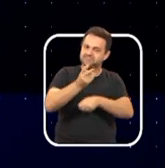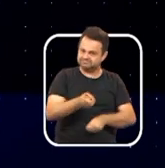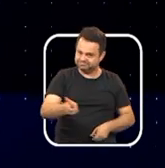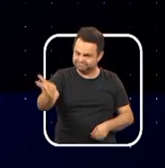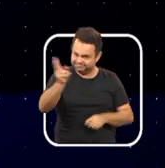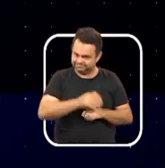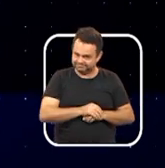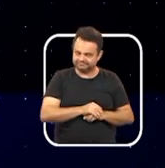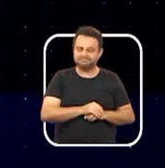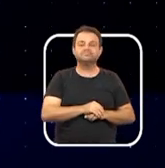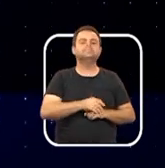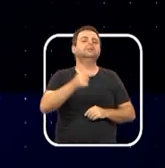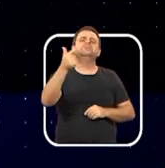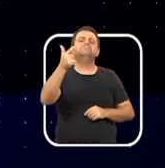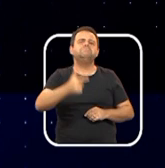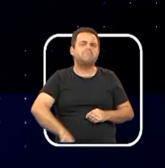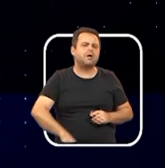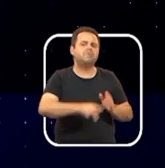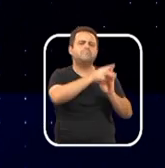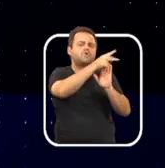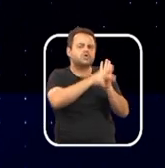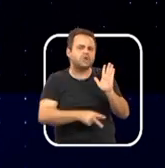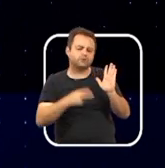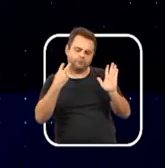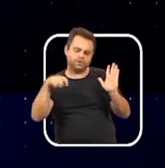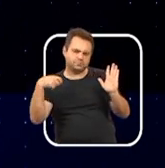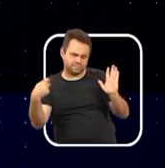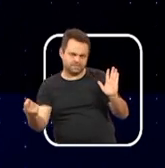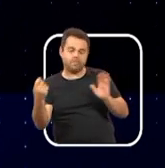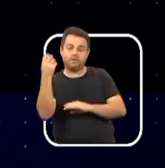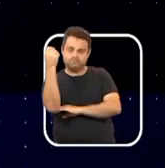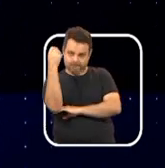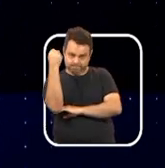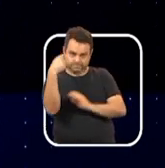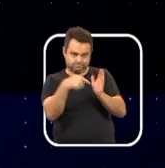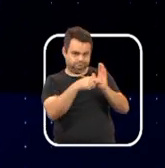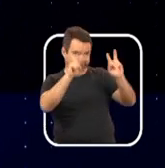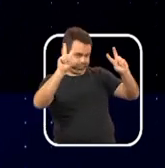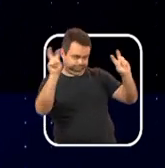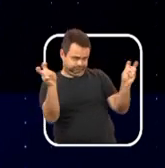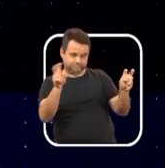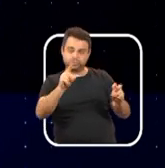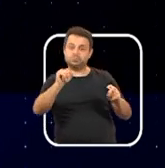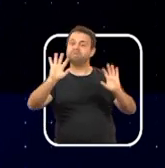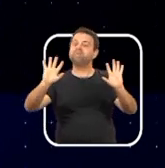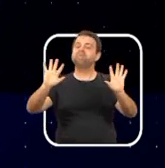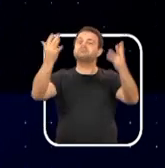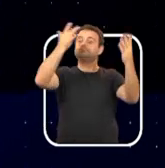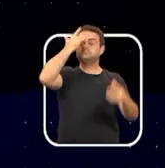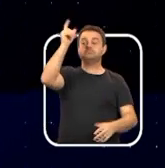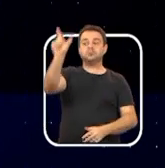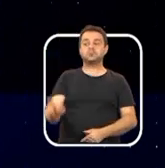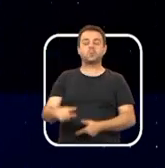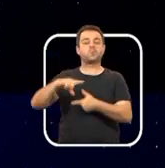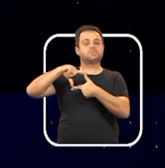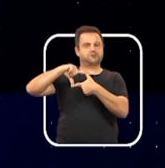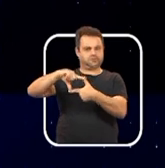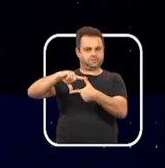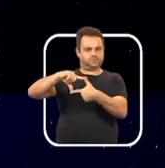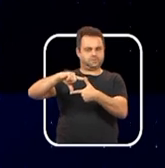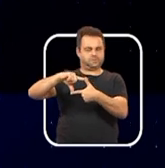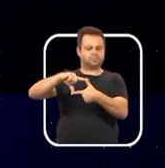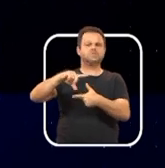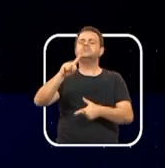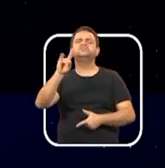em segunda discussão, de Anderson Branco, os vereadores aprovaram o Dia do Conservador, a ser